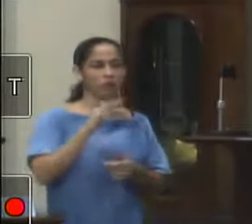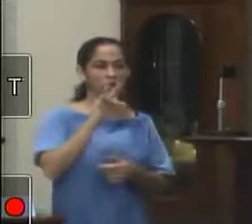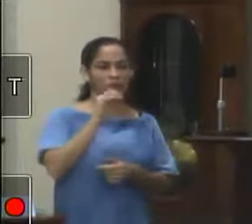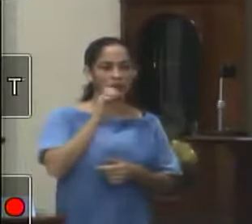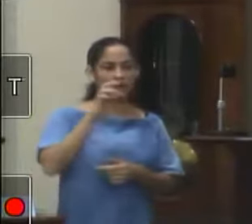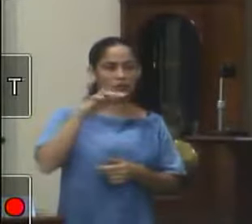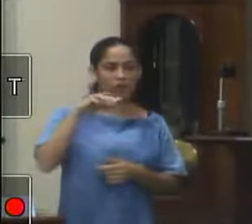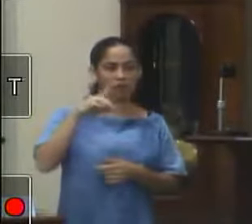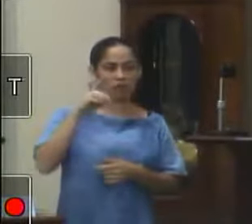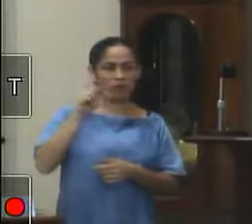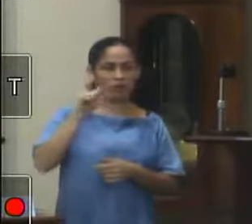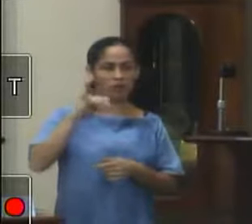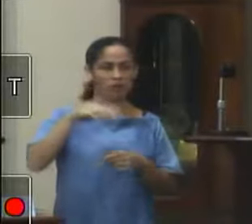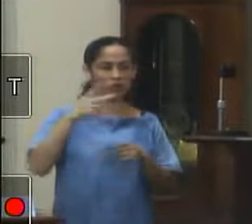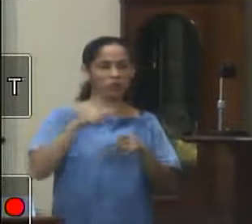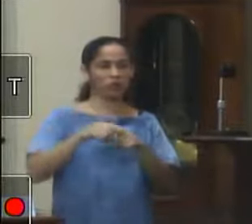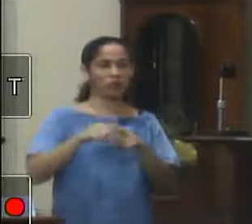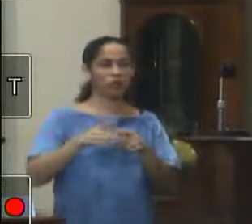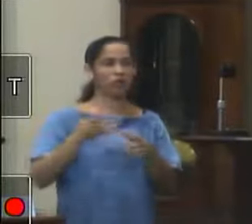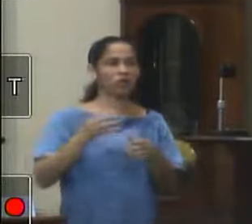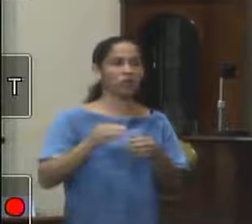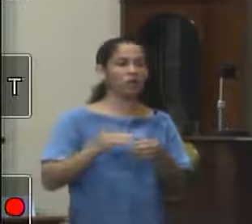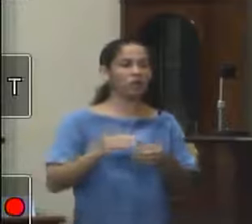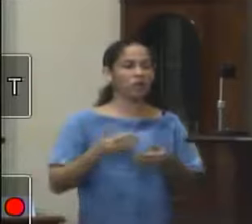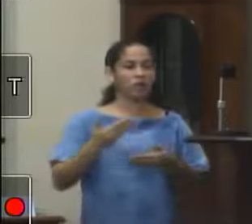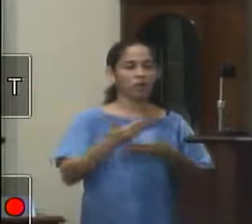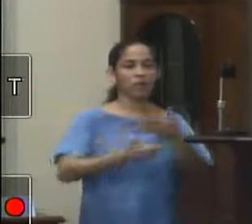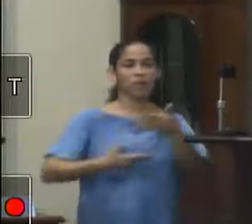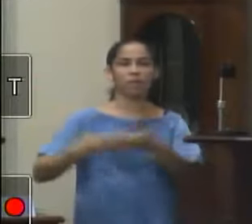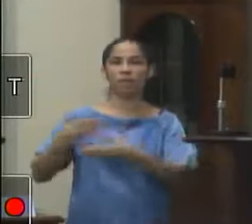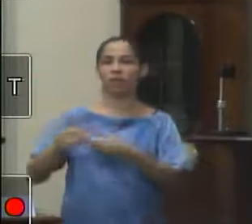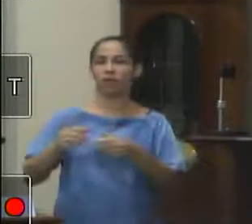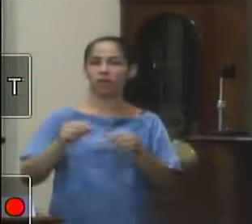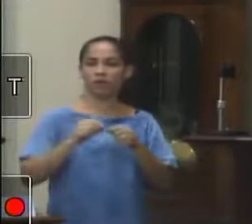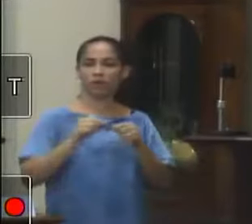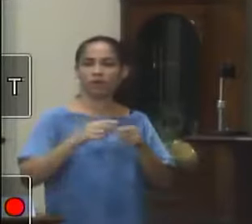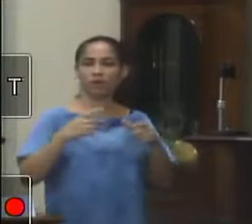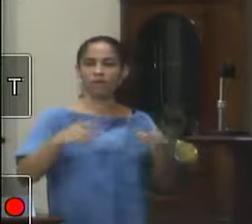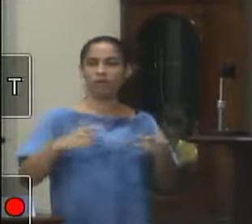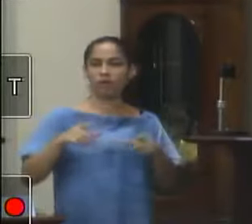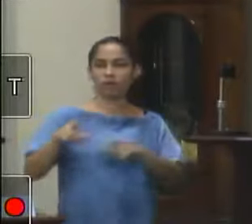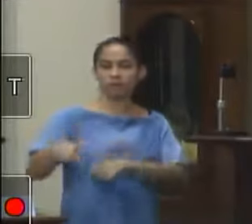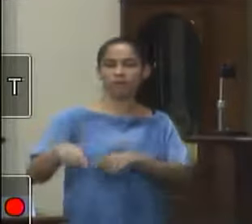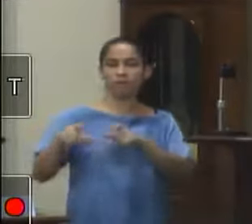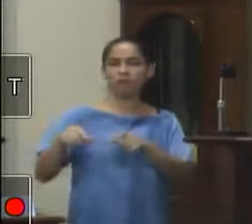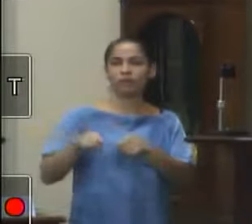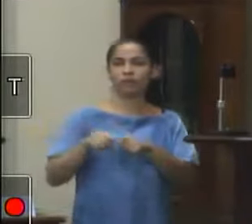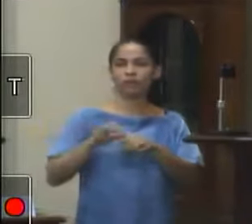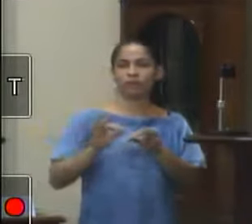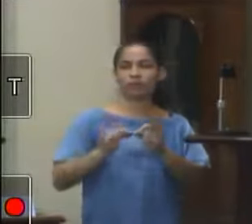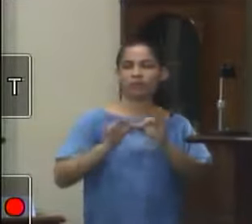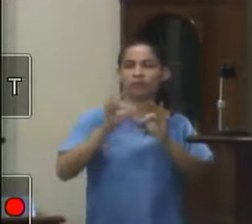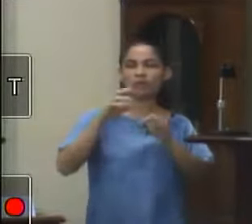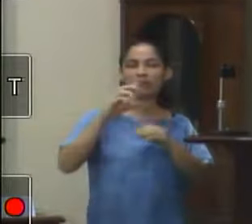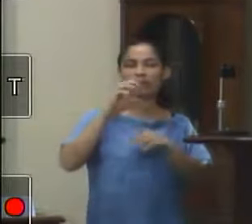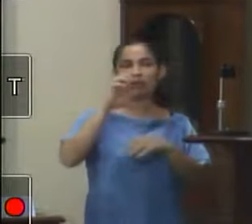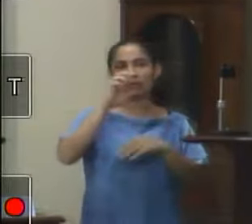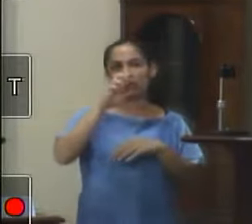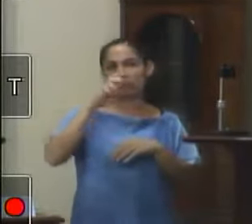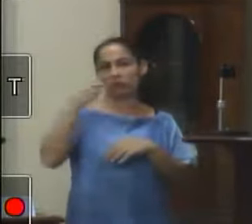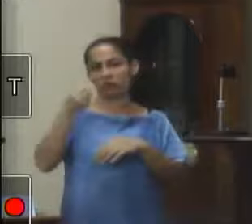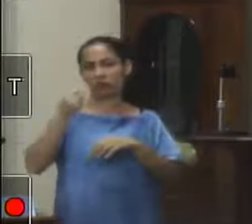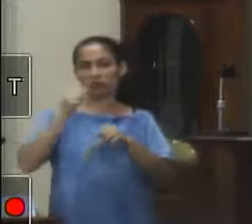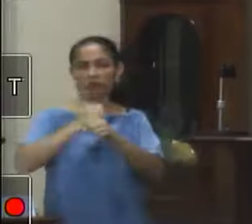nessa parceria, nesse entendimento, de colocar uma máquina que vai, ao longo de 5, 6 anos,